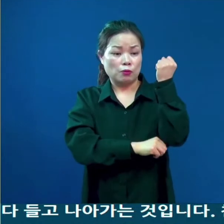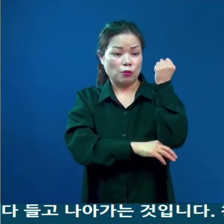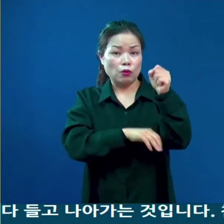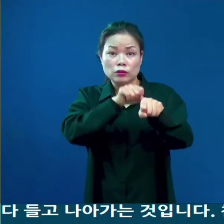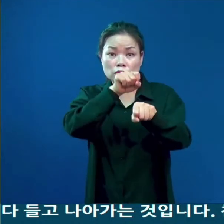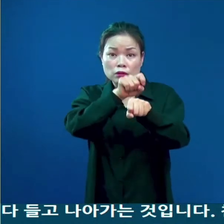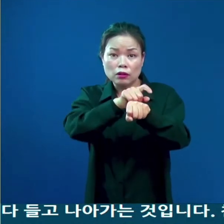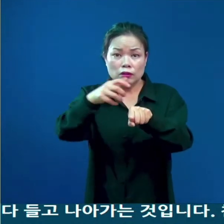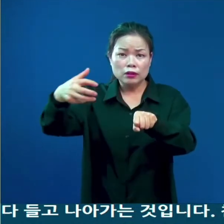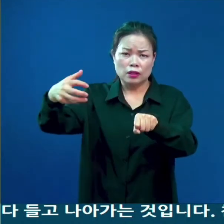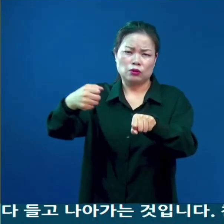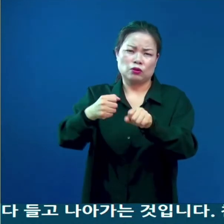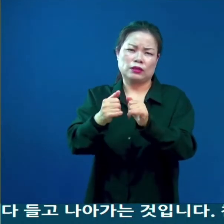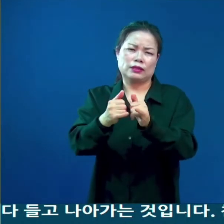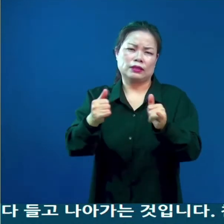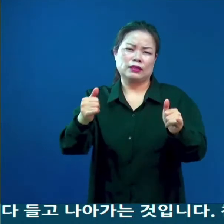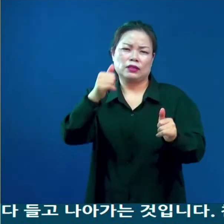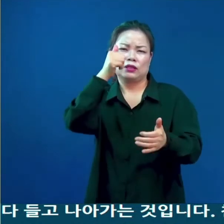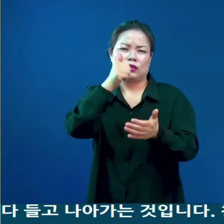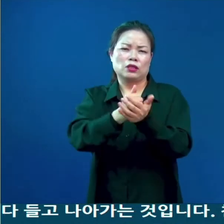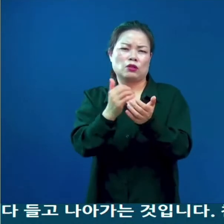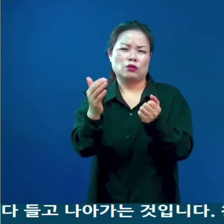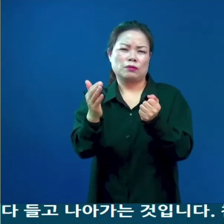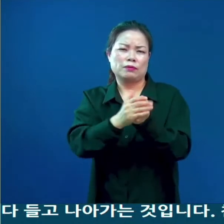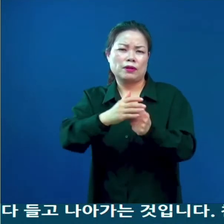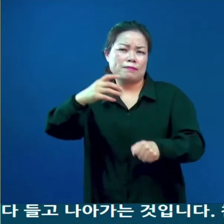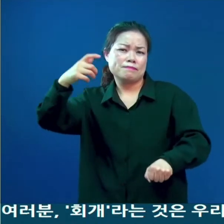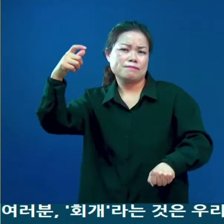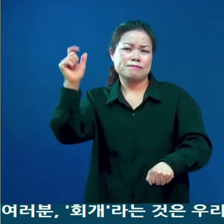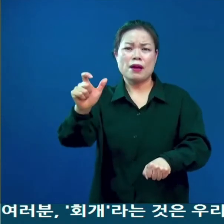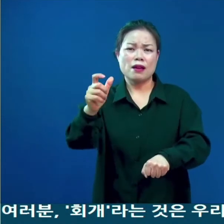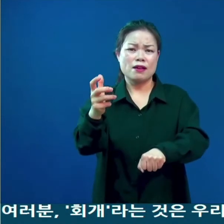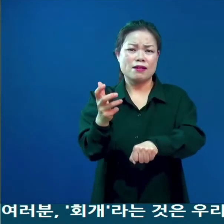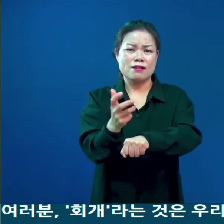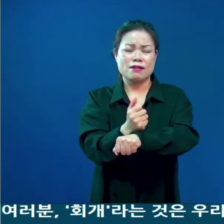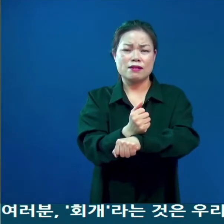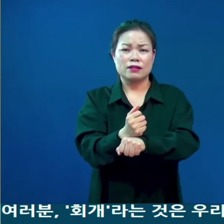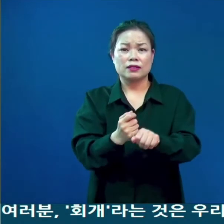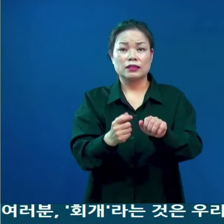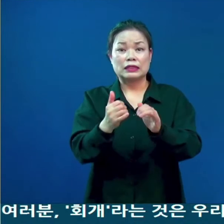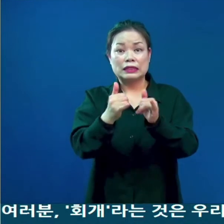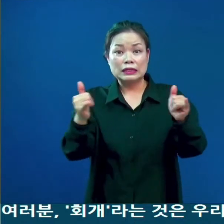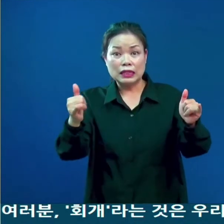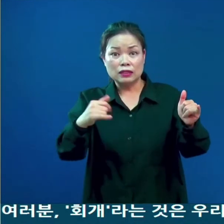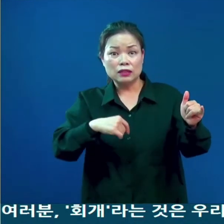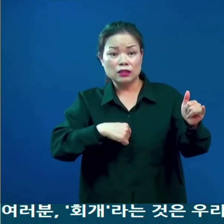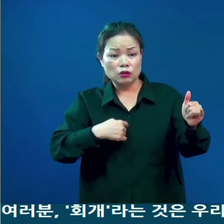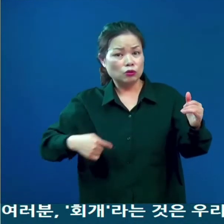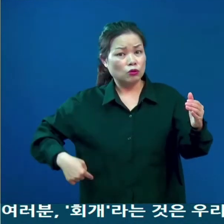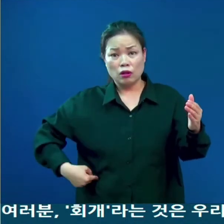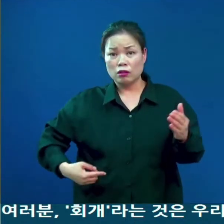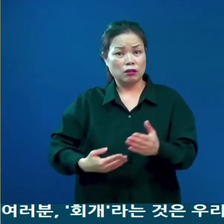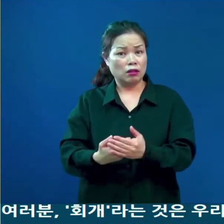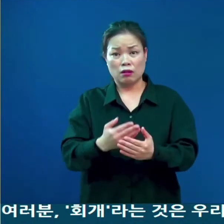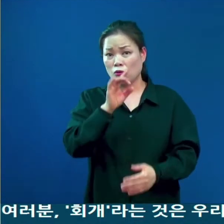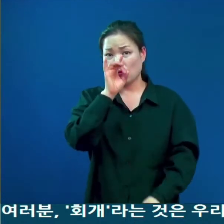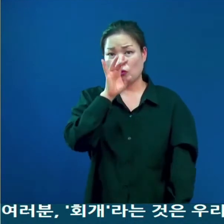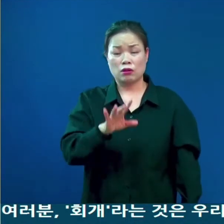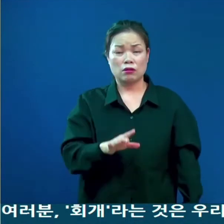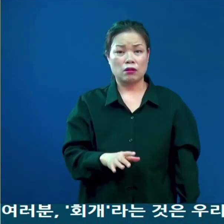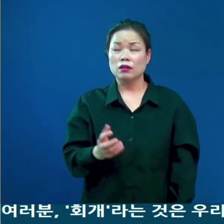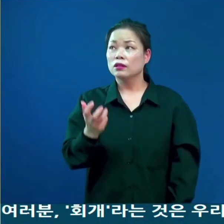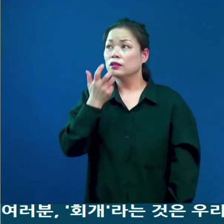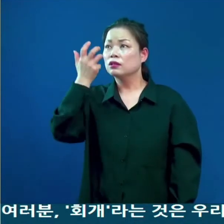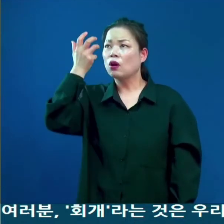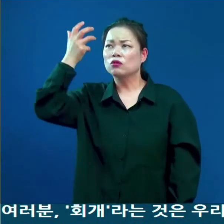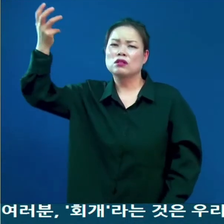있는 인간입니다. 그 죄로 인해 마음이 강팍해진 인간은 스스로 회개할 수 없어요. 성령의